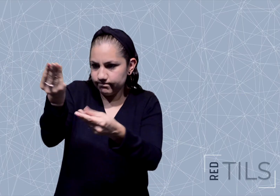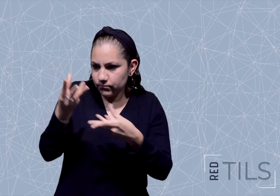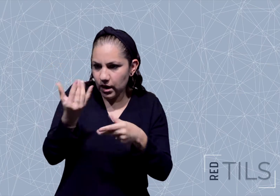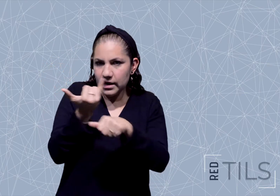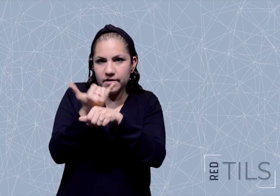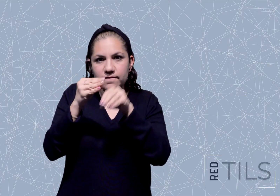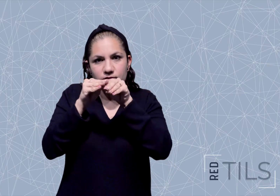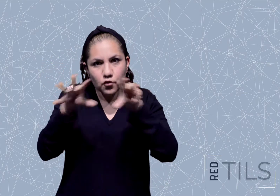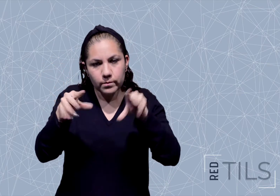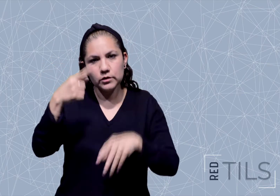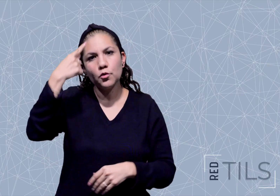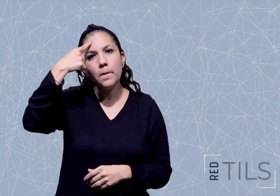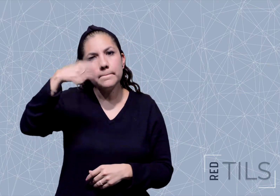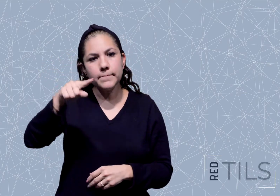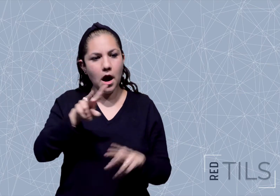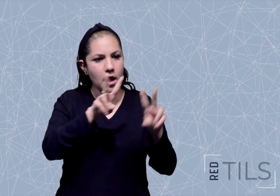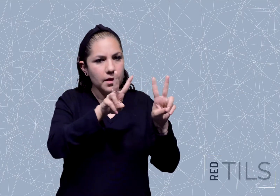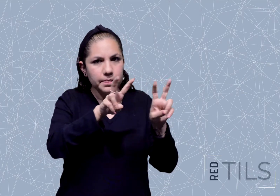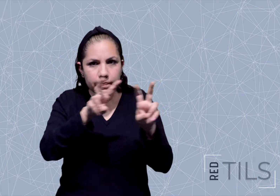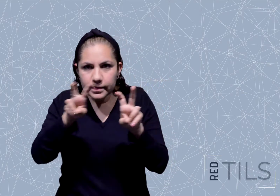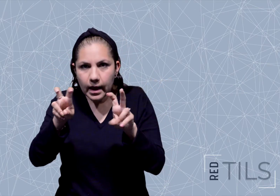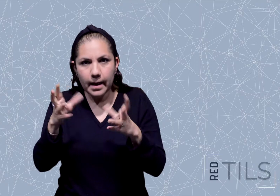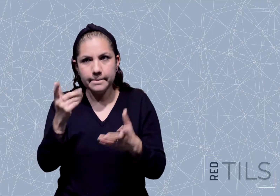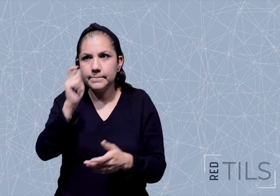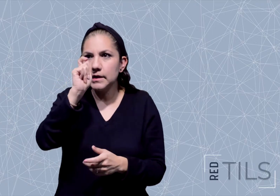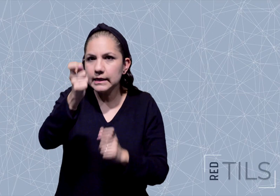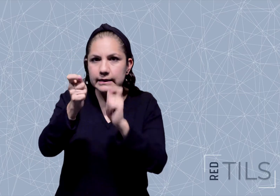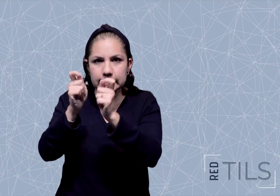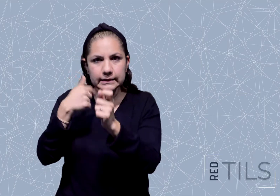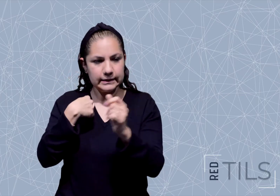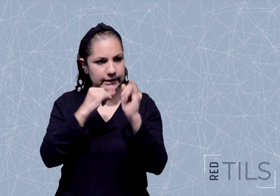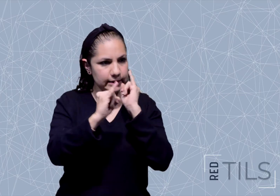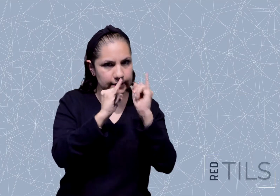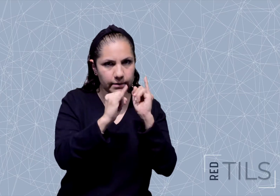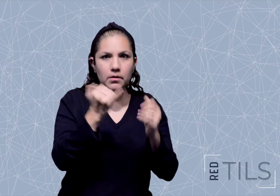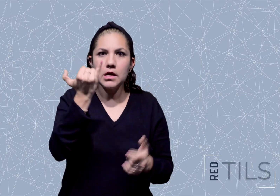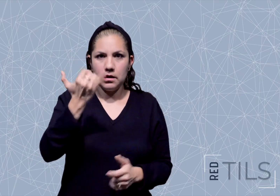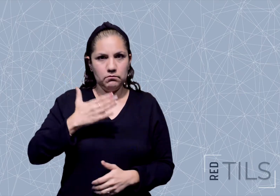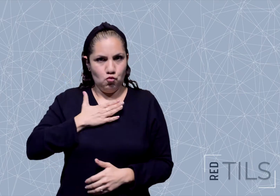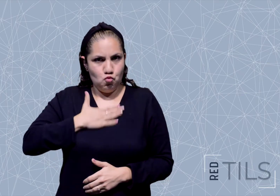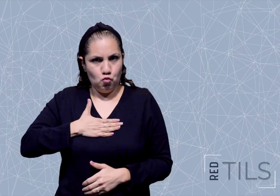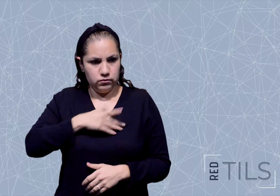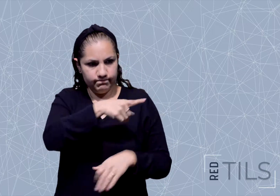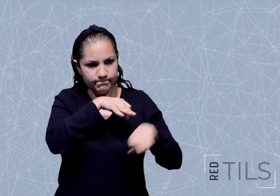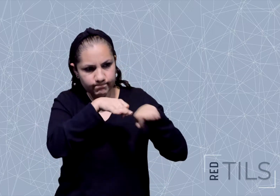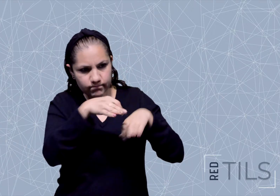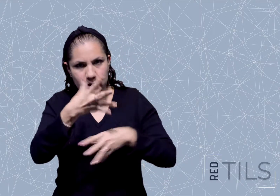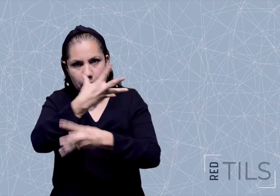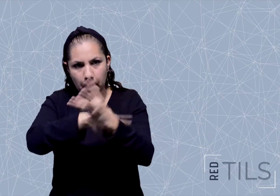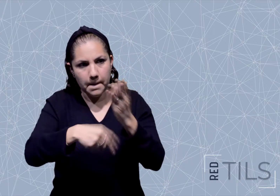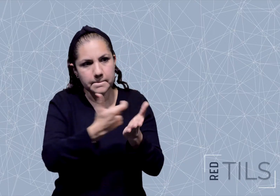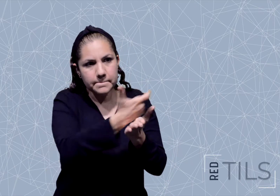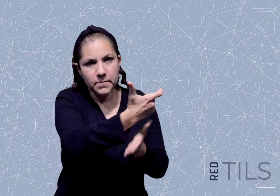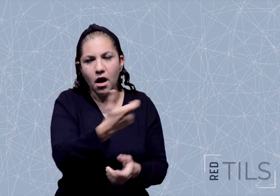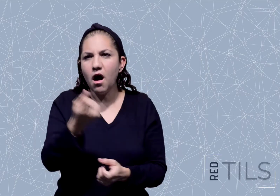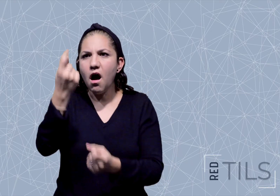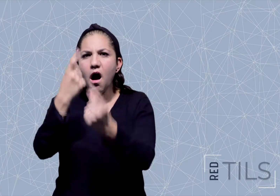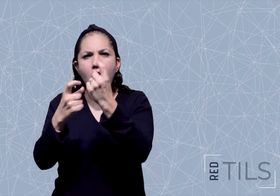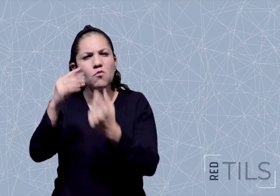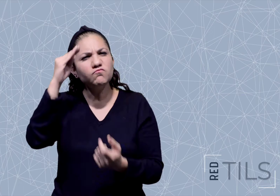Ello deriva en que los intérpretes de lenguas de señas muchas veces no tienen acceso a la información del evento ni